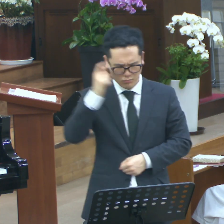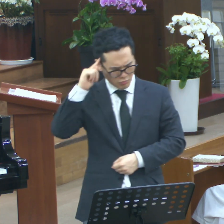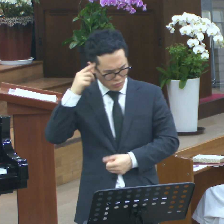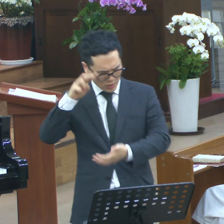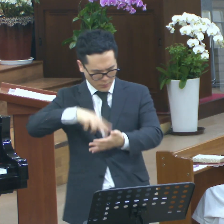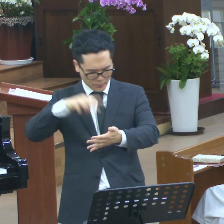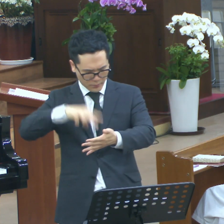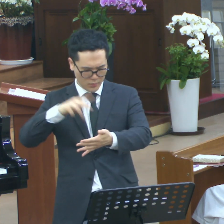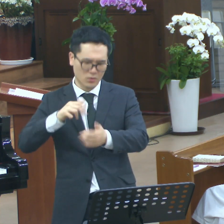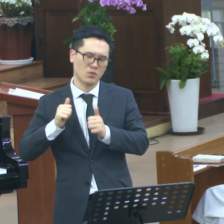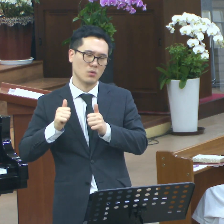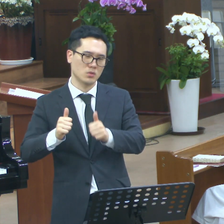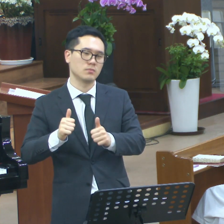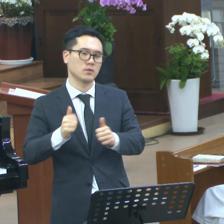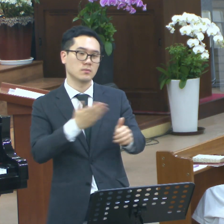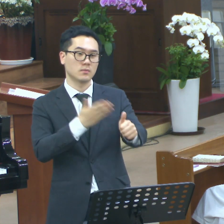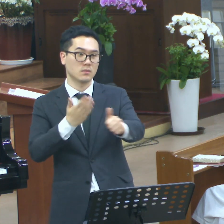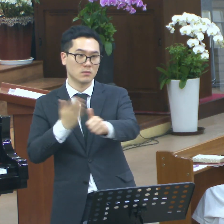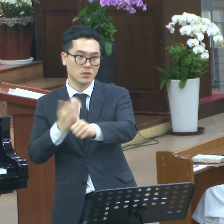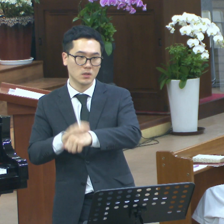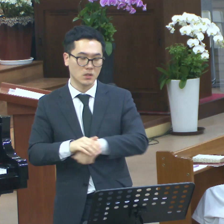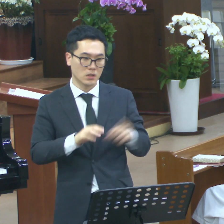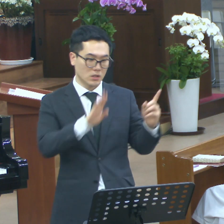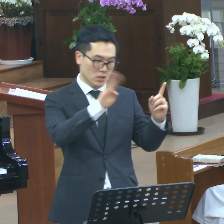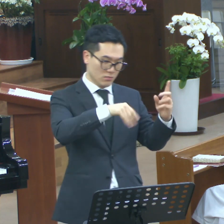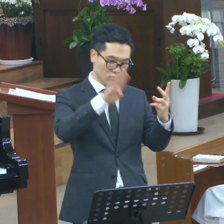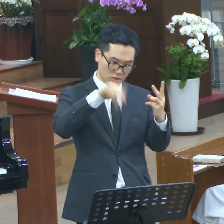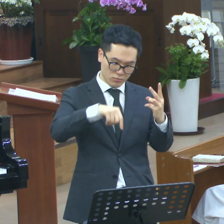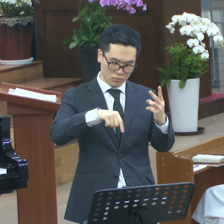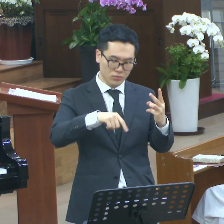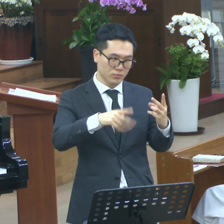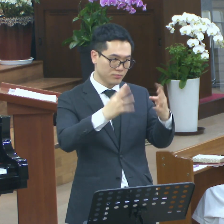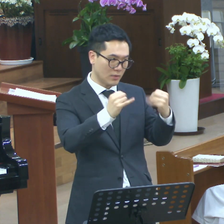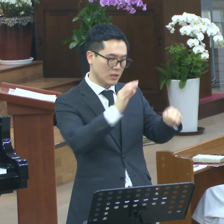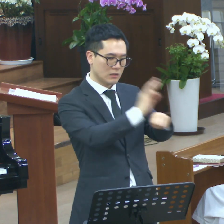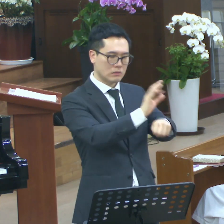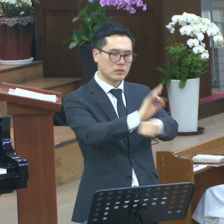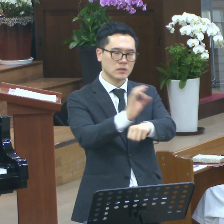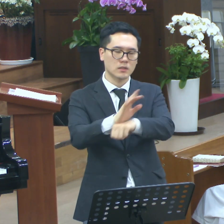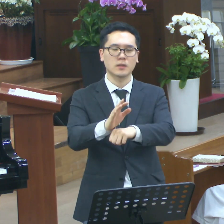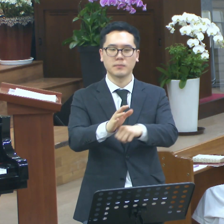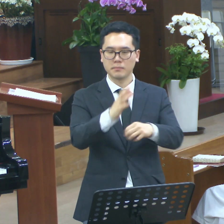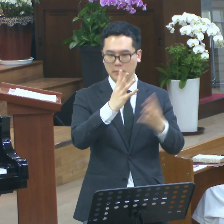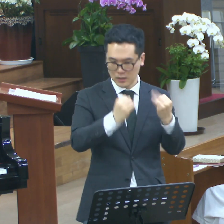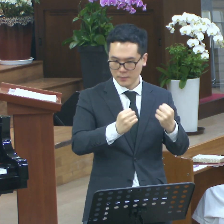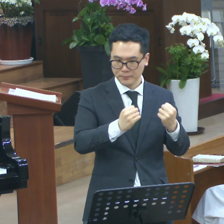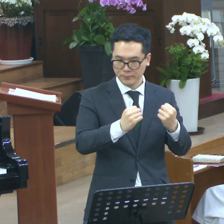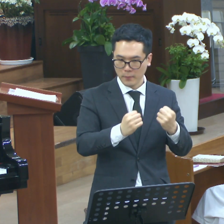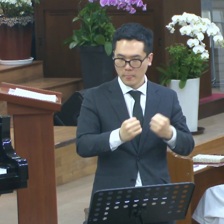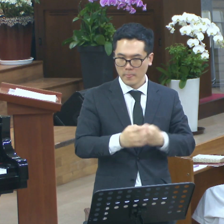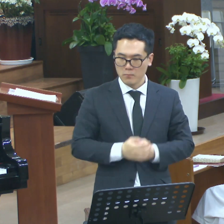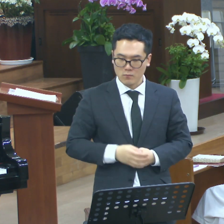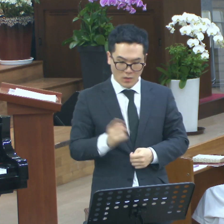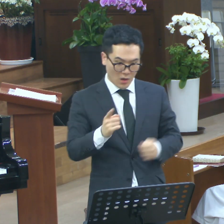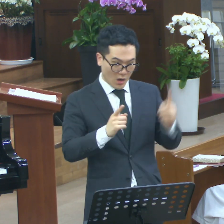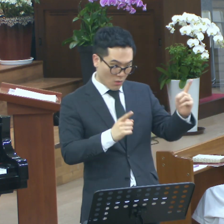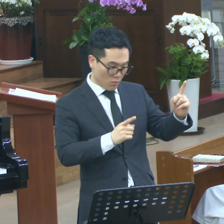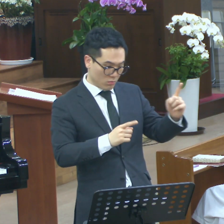2부 때 거의 나가고 3부 때 몇 권밖에 안 남아있어요. 한 권 팔수록 교회는 1,000원씩 손해요. 교회에서 지원금을 줘야 되기 때문에.